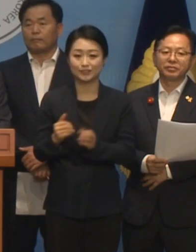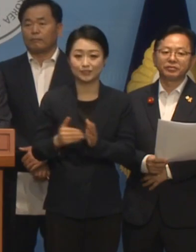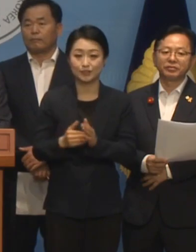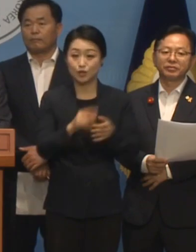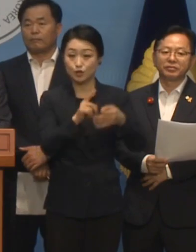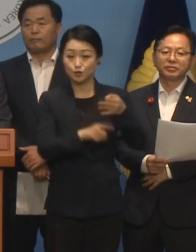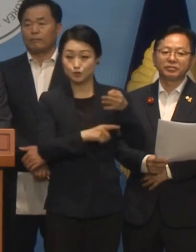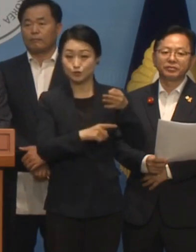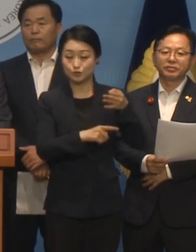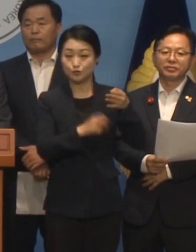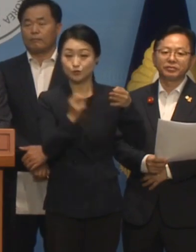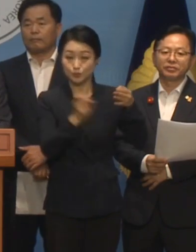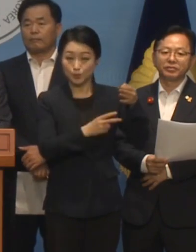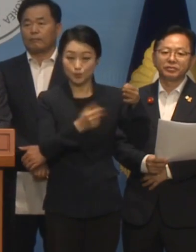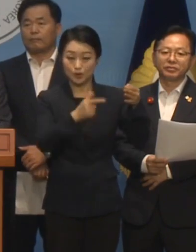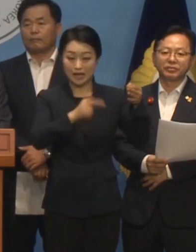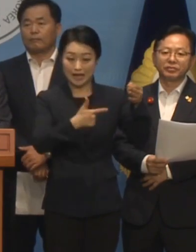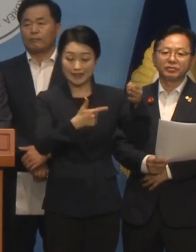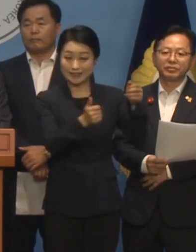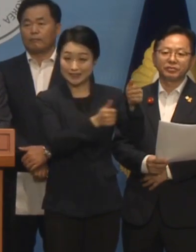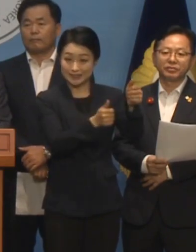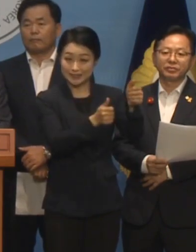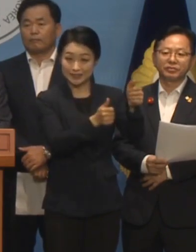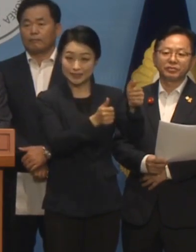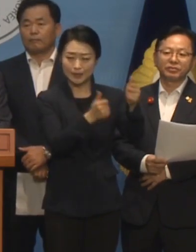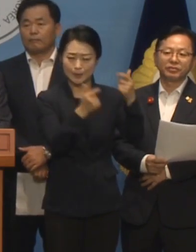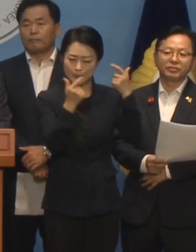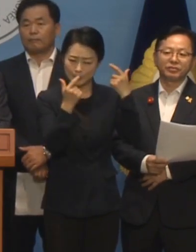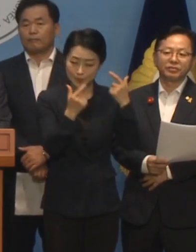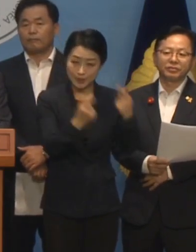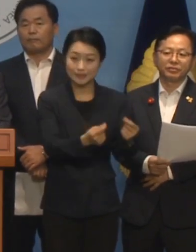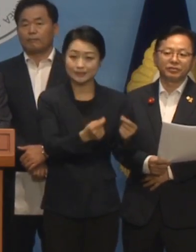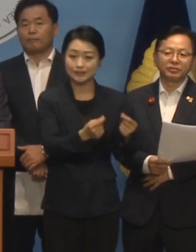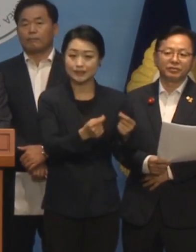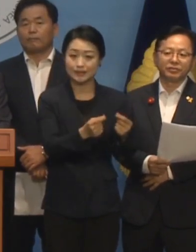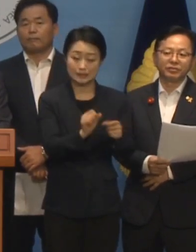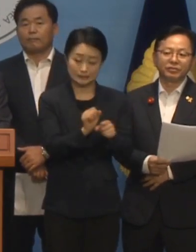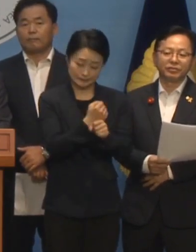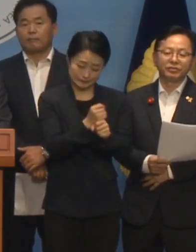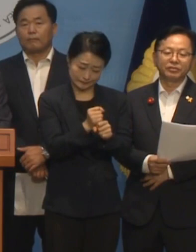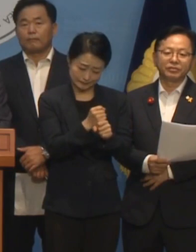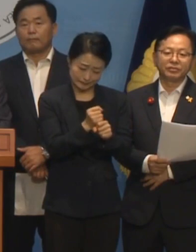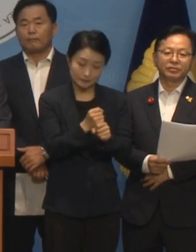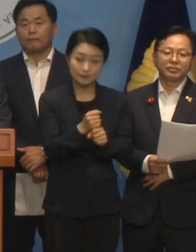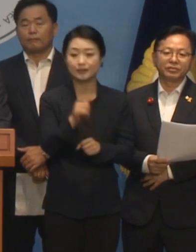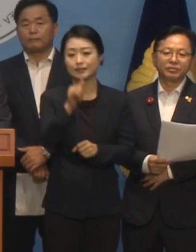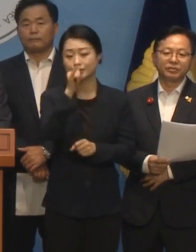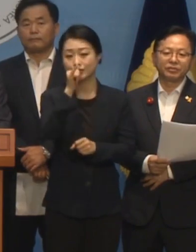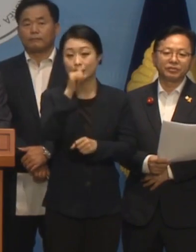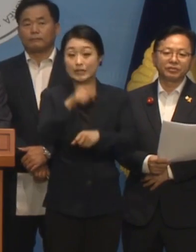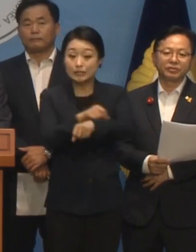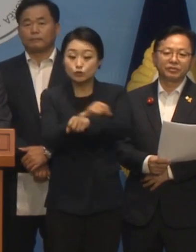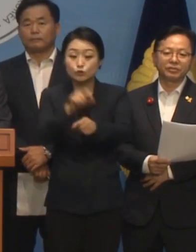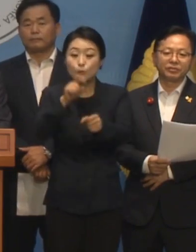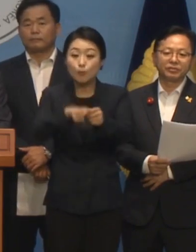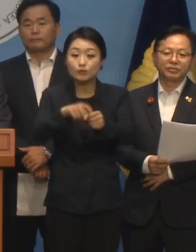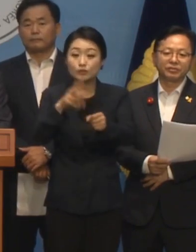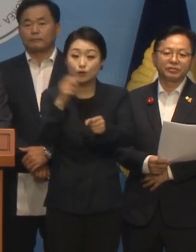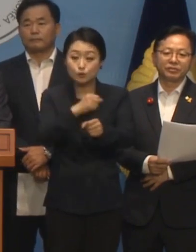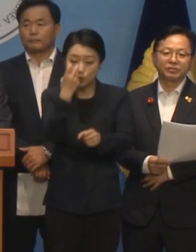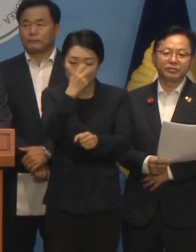윤석열, 한동훈 두 특수검사의 거장이 했던 것과 거의 똑같은 방식입니다. 특수한 목적으로